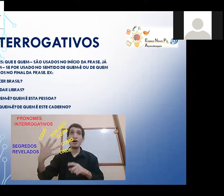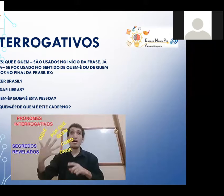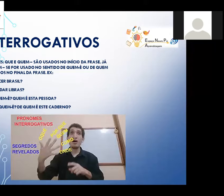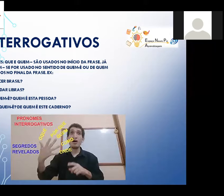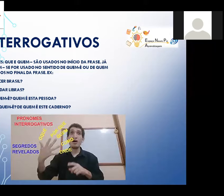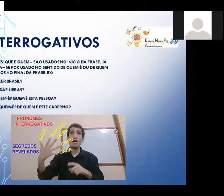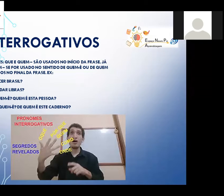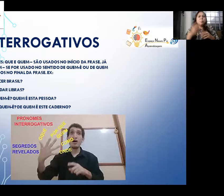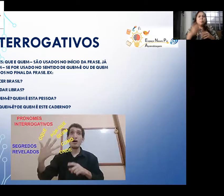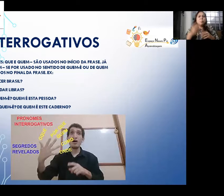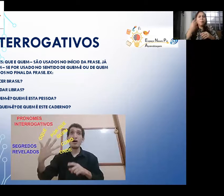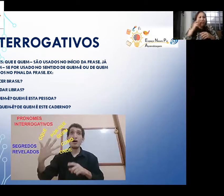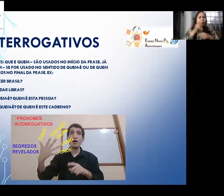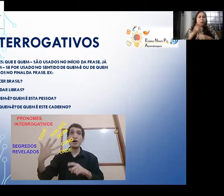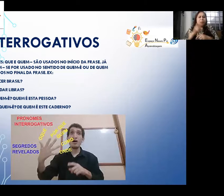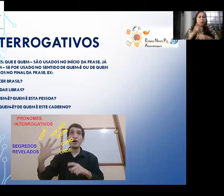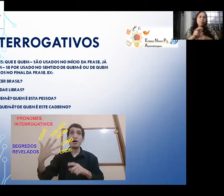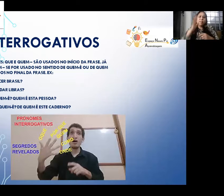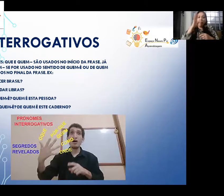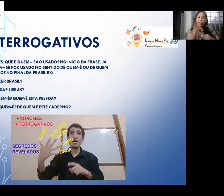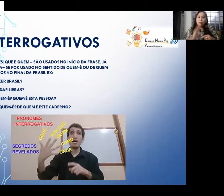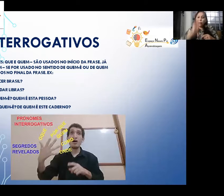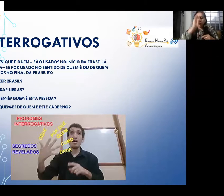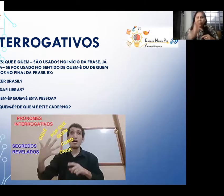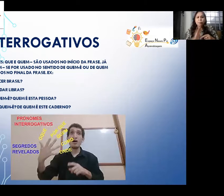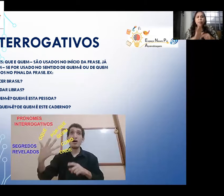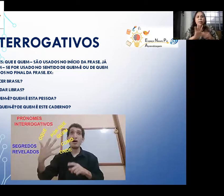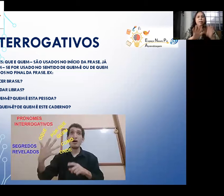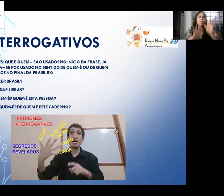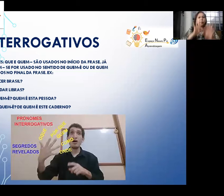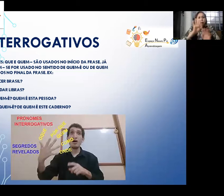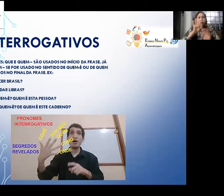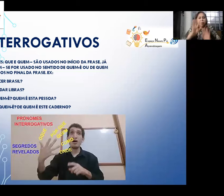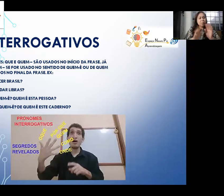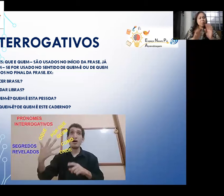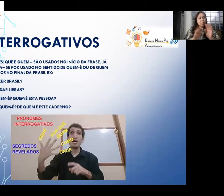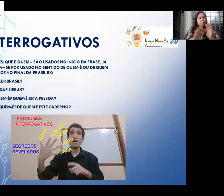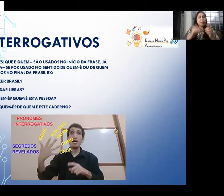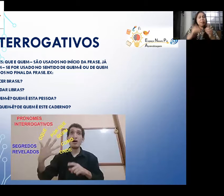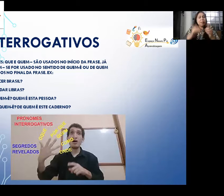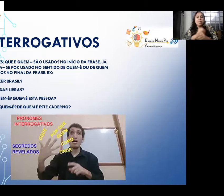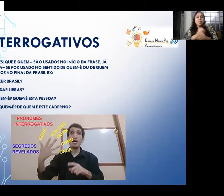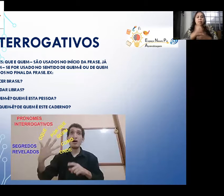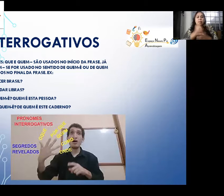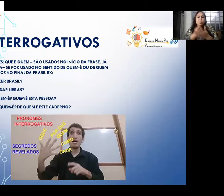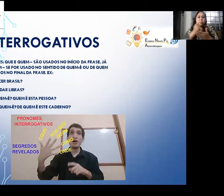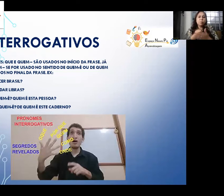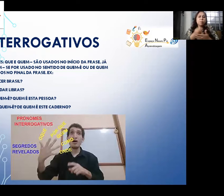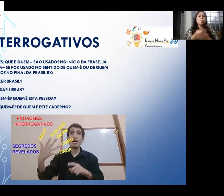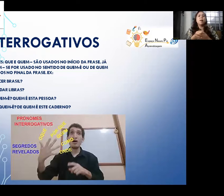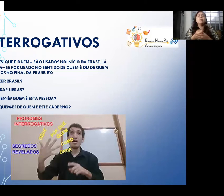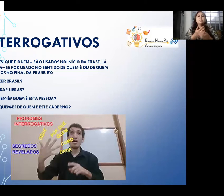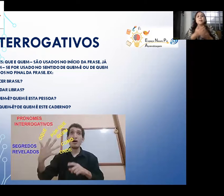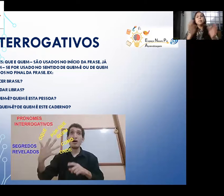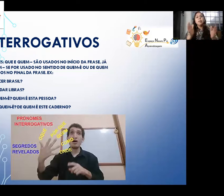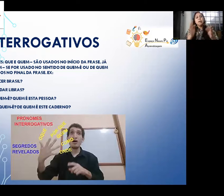a Libras. Então, quem puder pode também ver, assim, é gratuito, né? Tem que ter cuidado, porque lá na internet tem muitos cursos